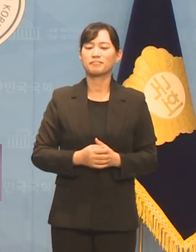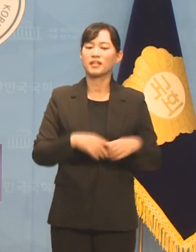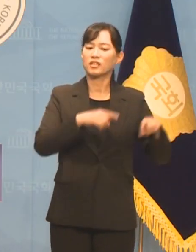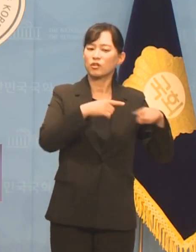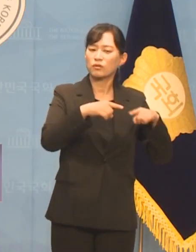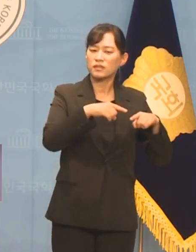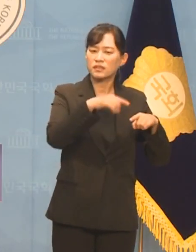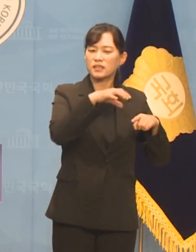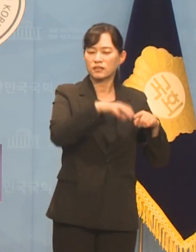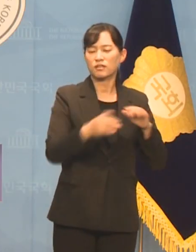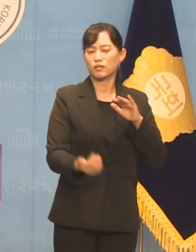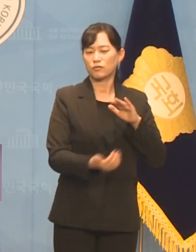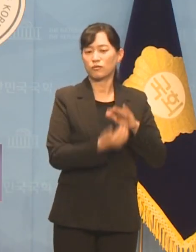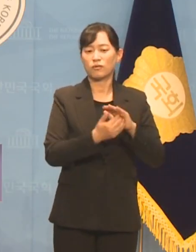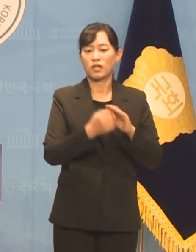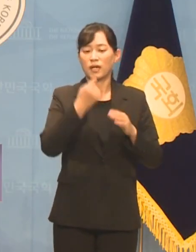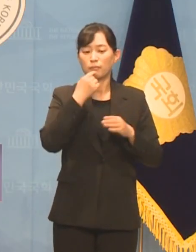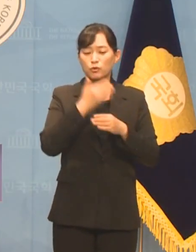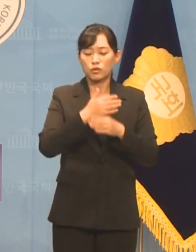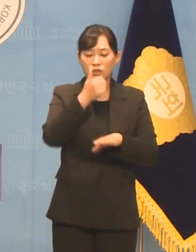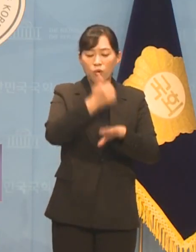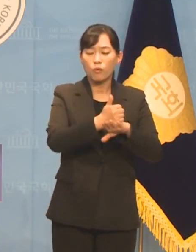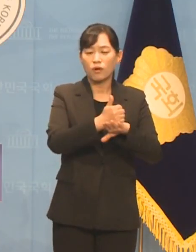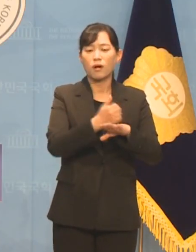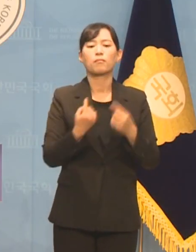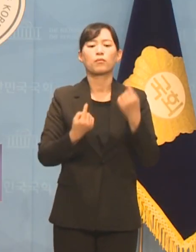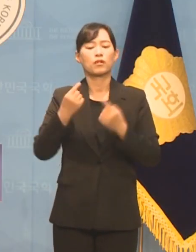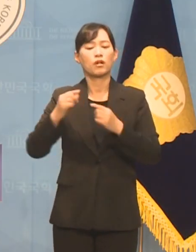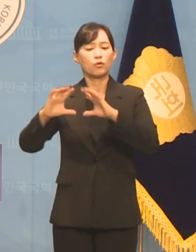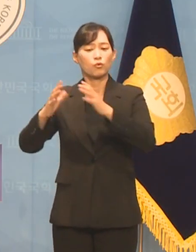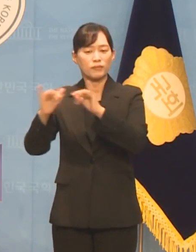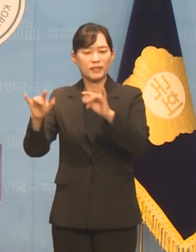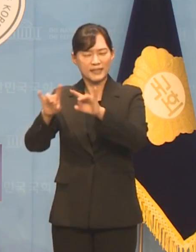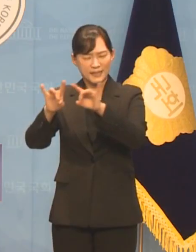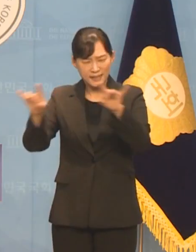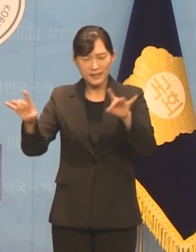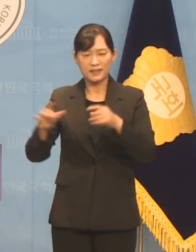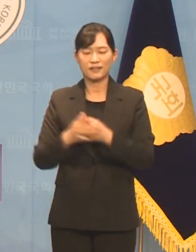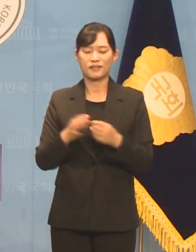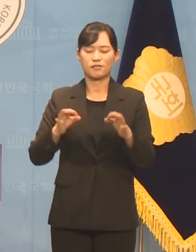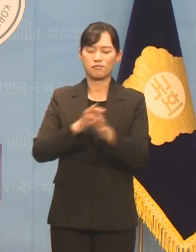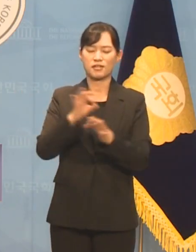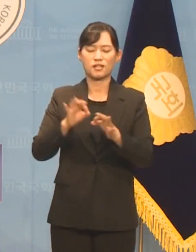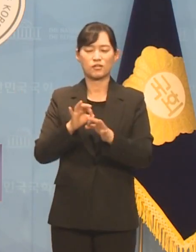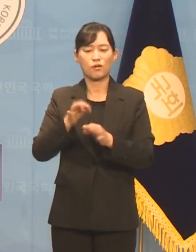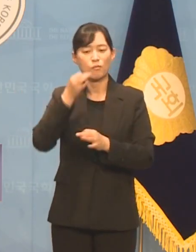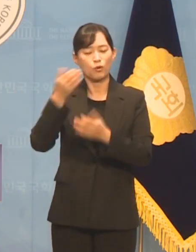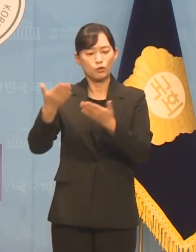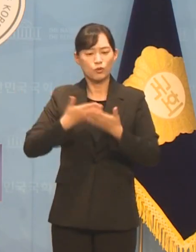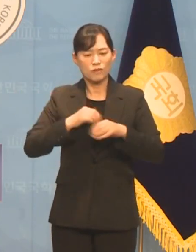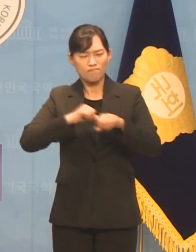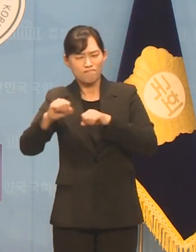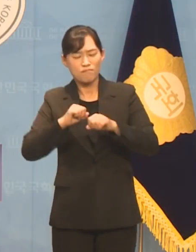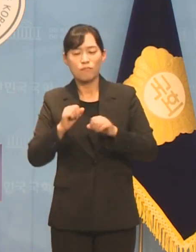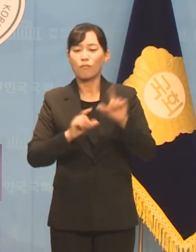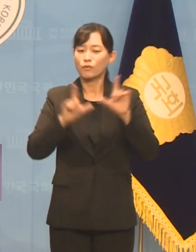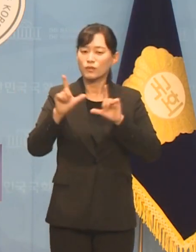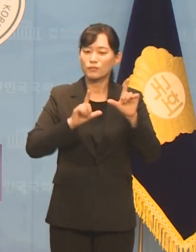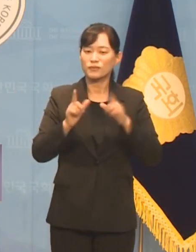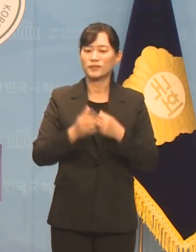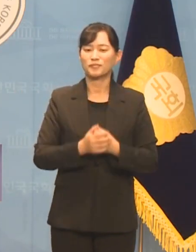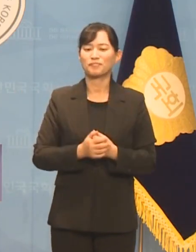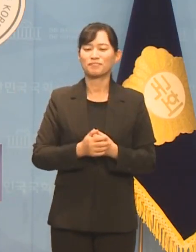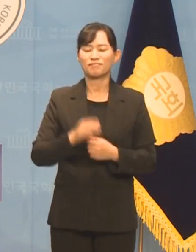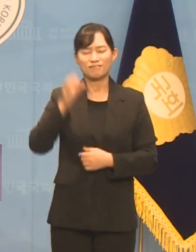정치에서 이뤄낸 민주주의의 성과 이상으로 우리 국민 개개인이 경제에서 보여줄 역동적인 모습을 떨리는